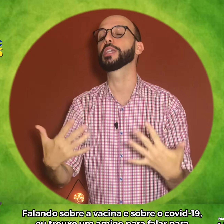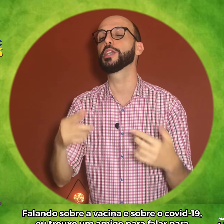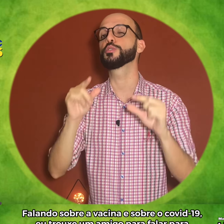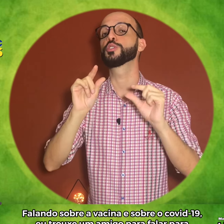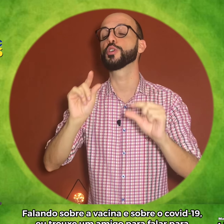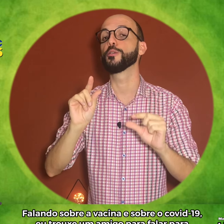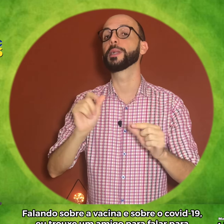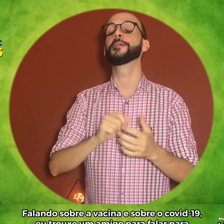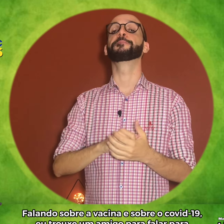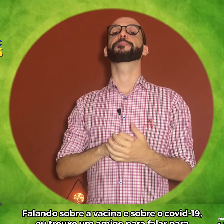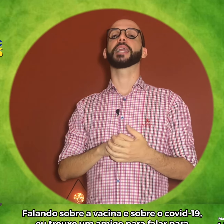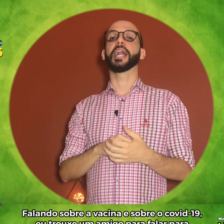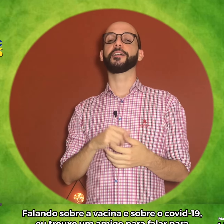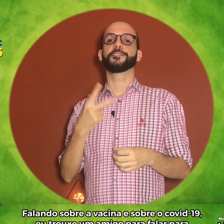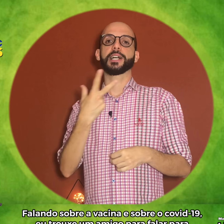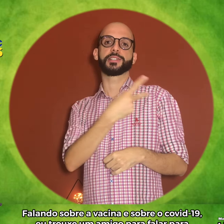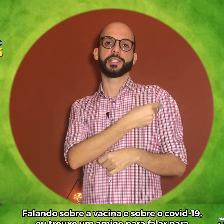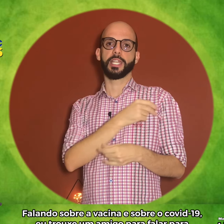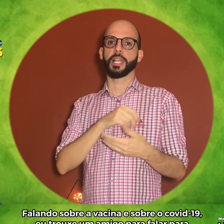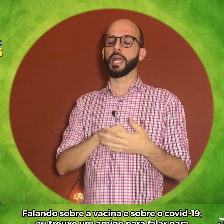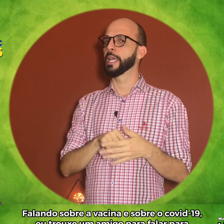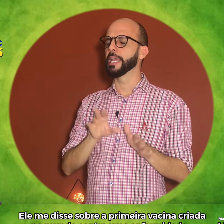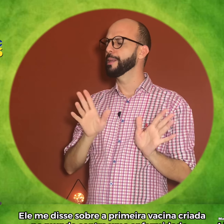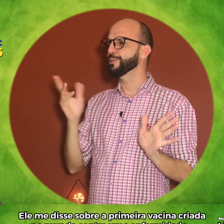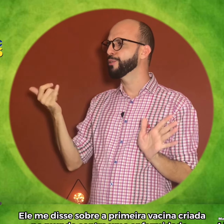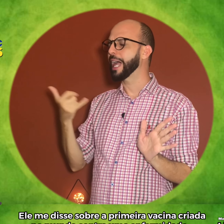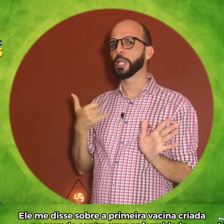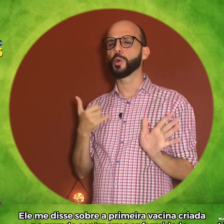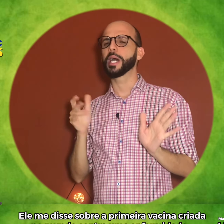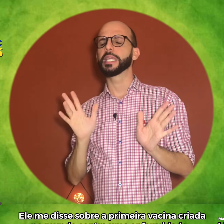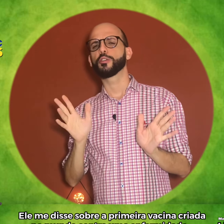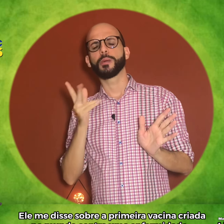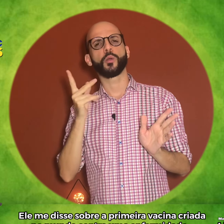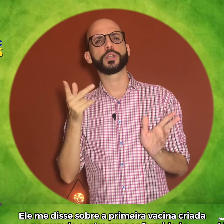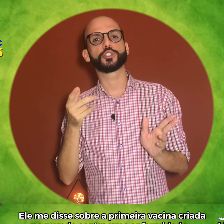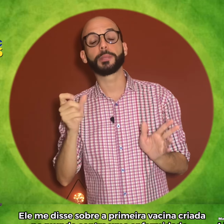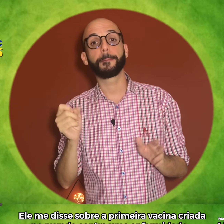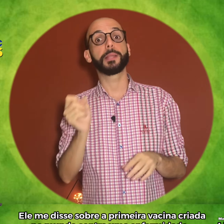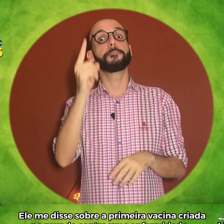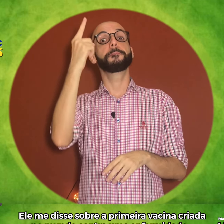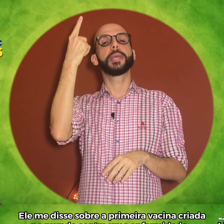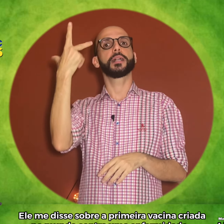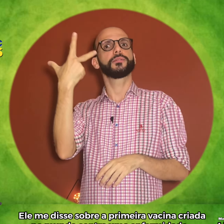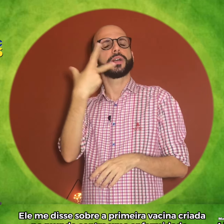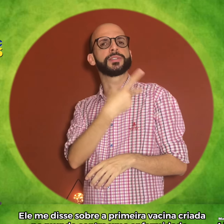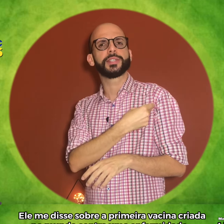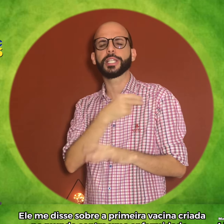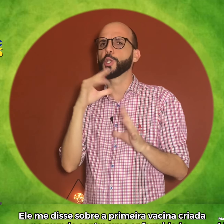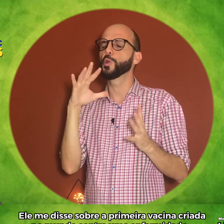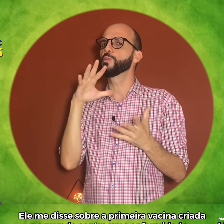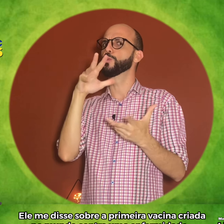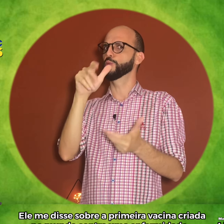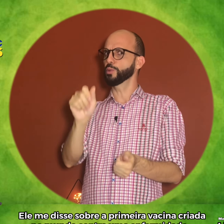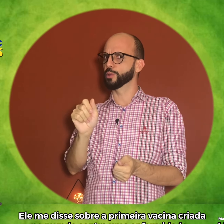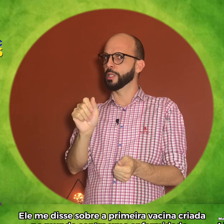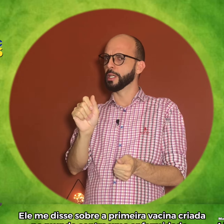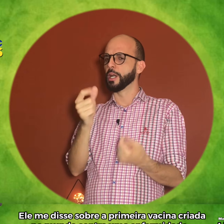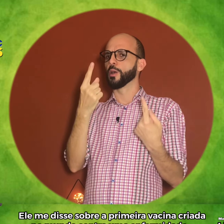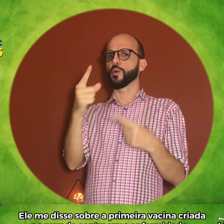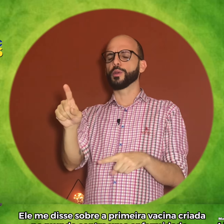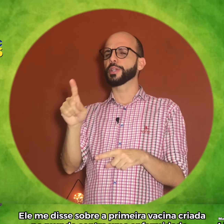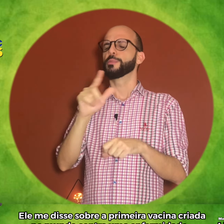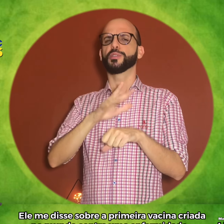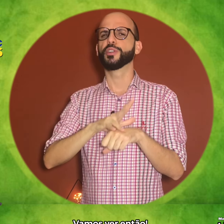um pouquinho sobre a vacina. Ele me falou aí alguma coisa sobre a primeira vacina no mundo